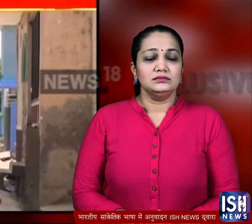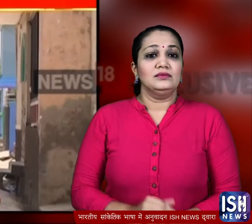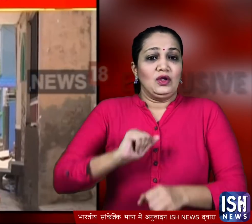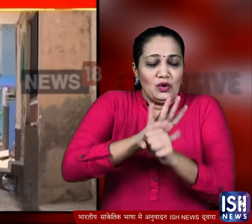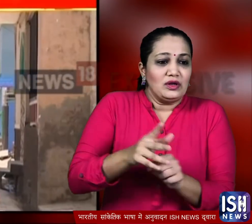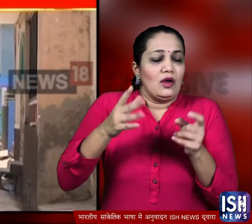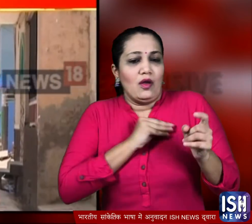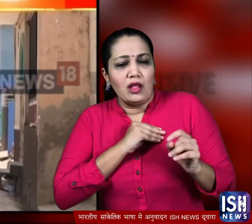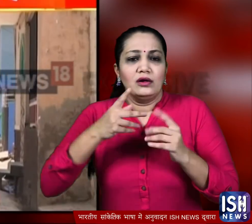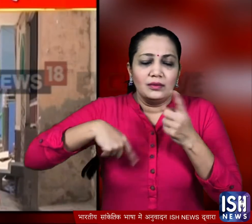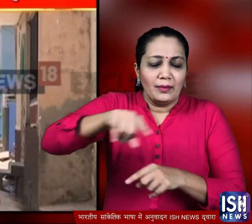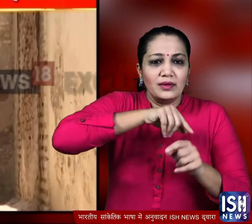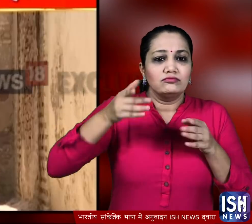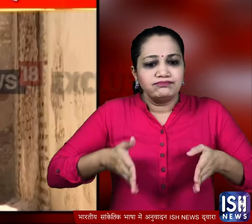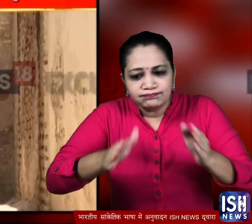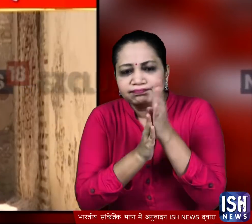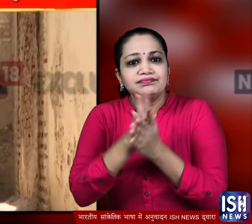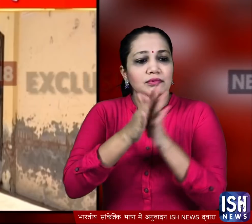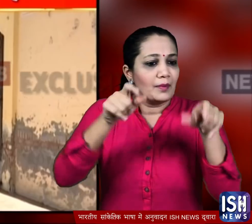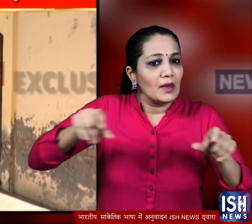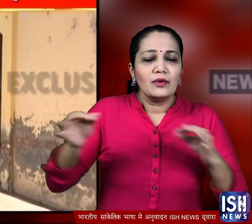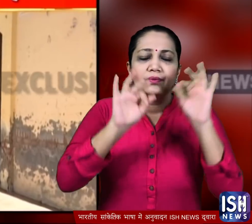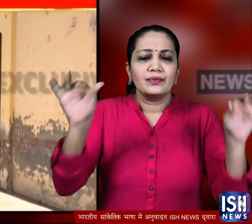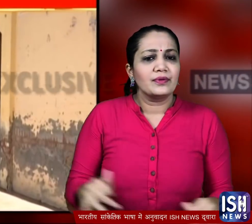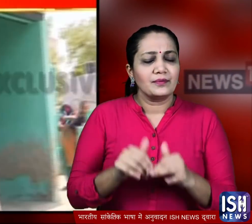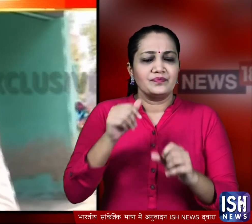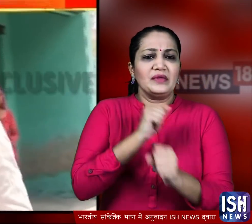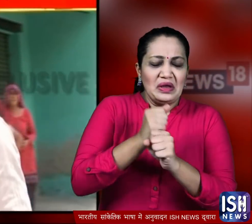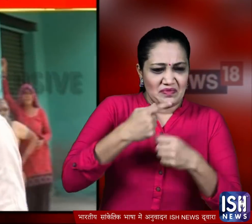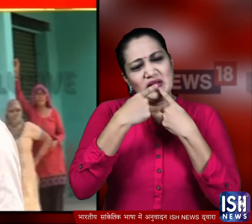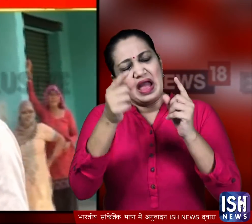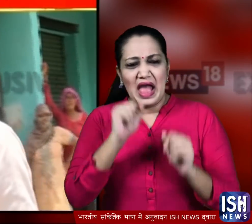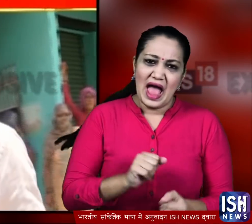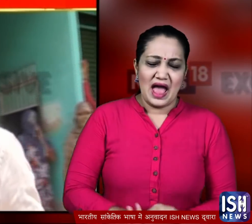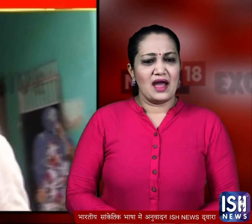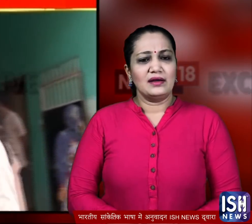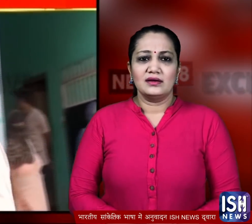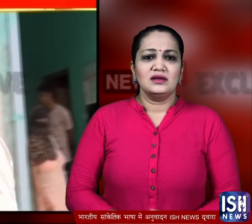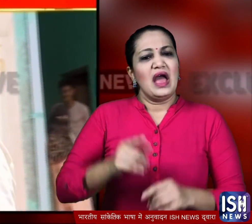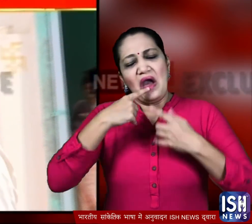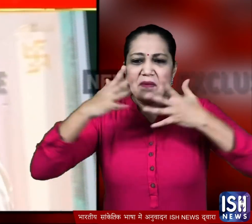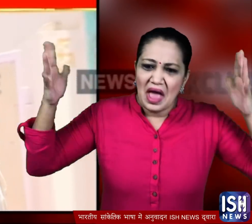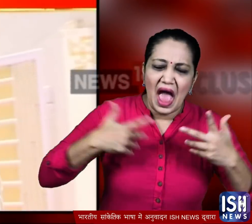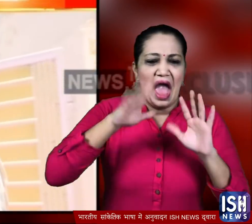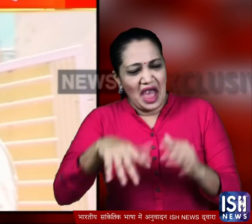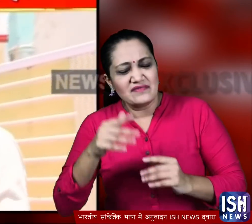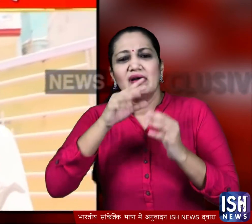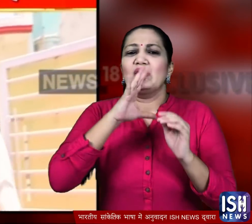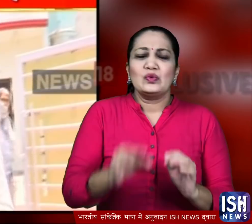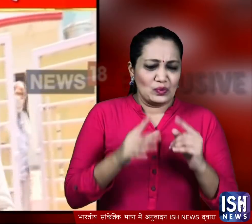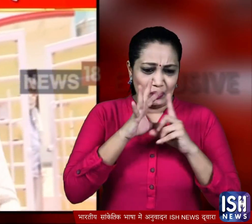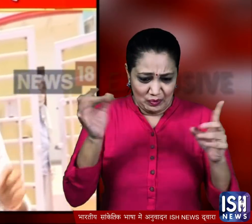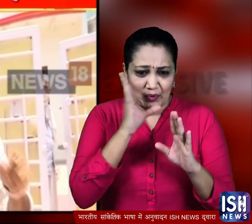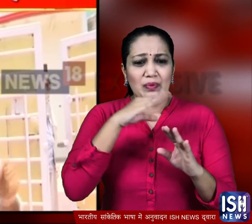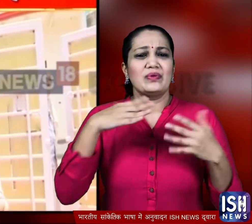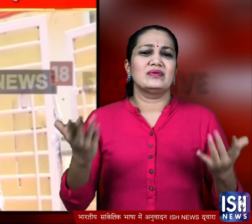है। कोरोना के डर की वजह से गांव के ज्यादातर रास्ते भी सूने पड़े नजर आए। सरकार बड़े बड़े दावे जरूर कर रही है, लेकिन वो दावे